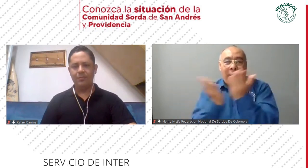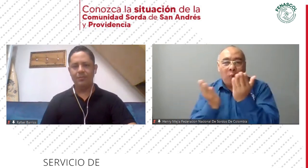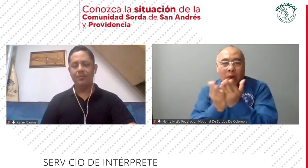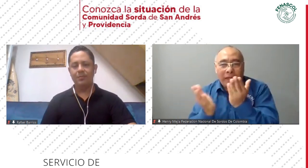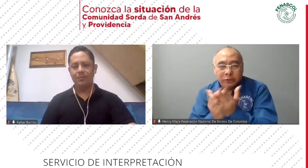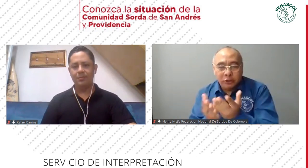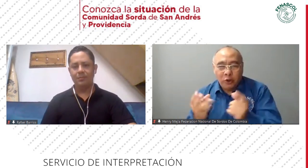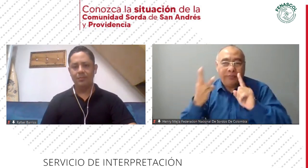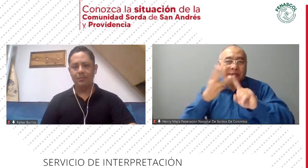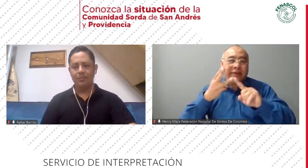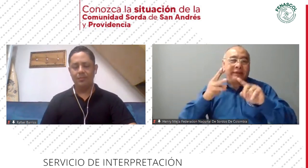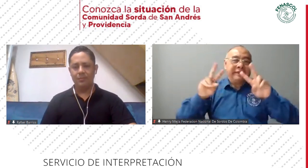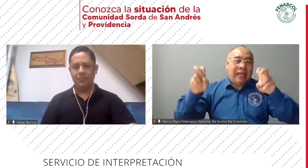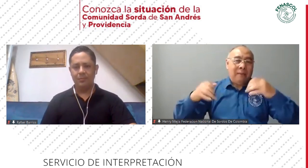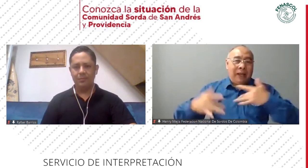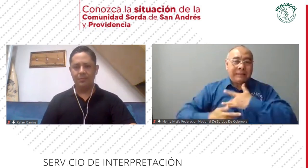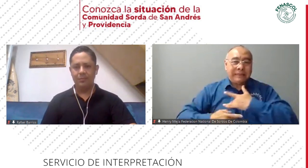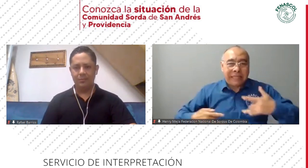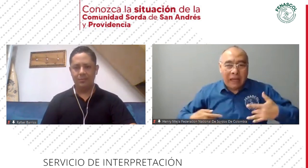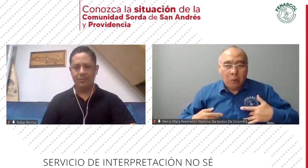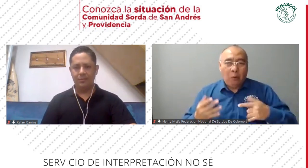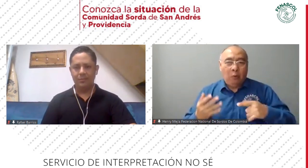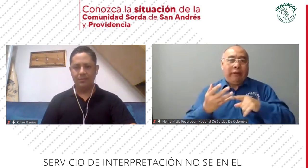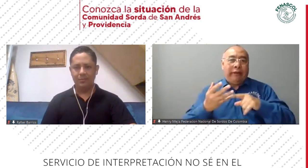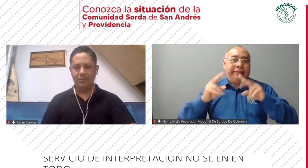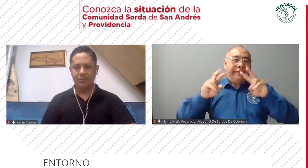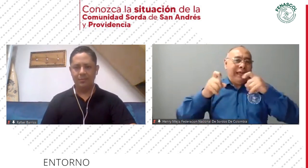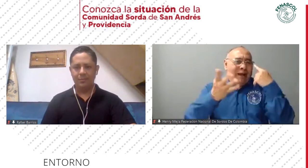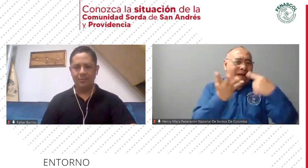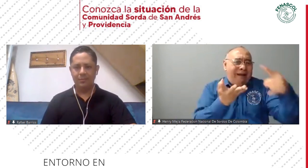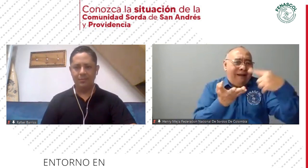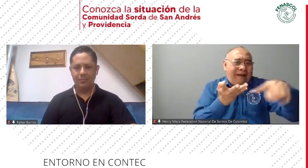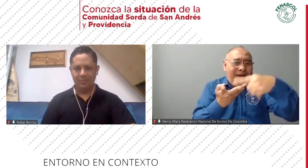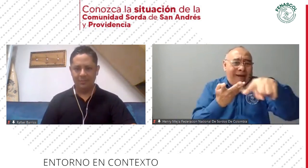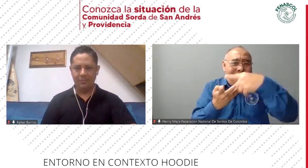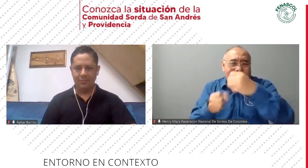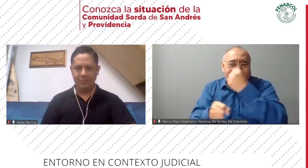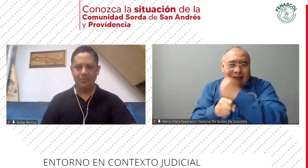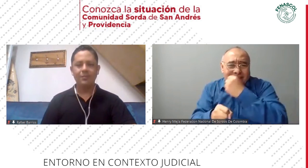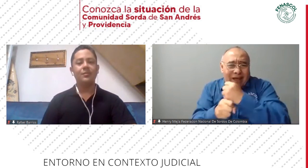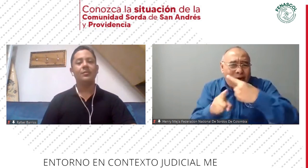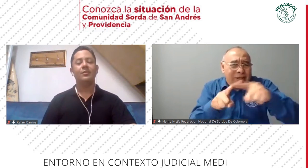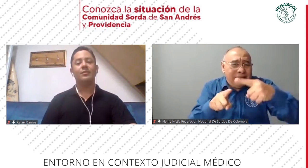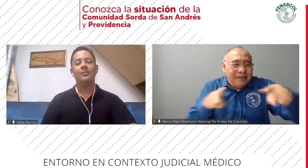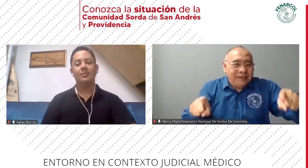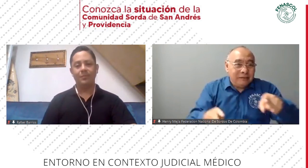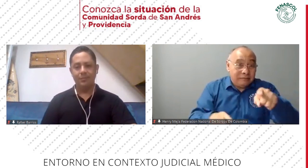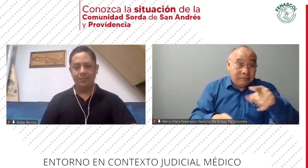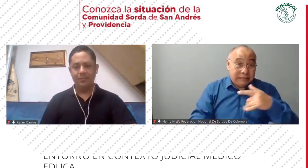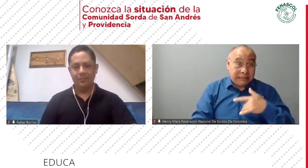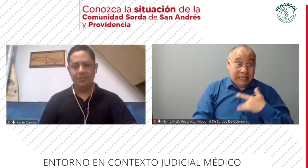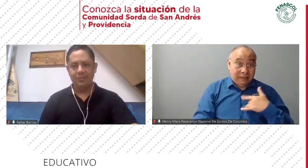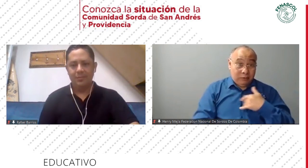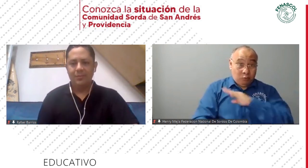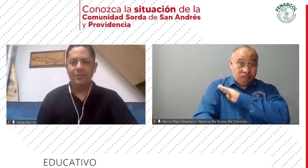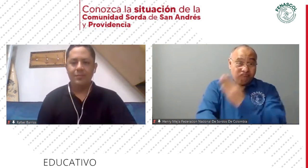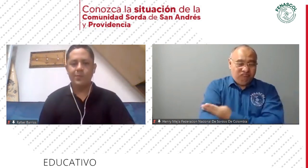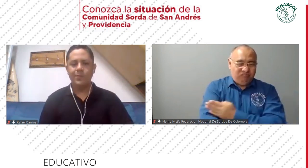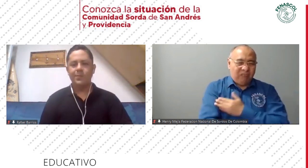de interpretación no sé en entorno en un contexto judicial médico educativo